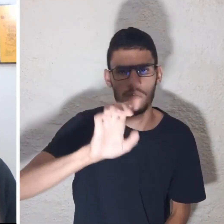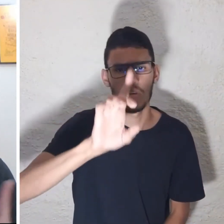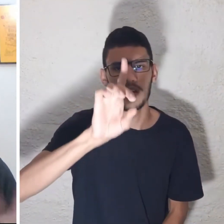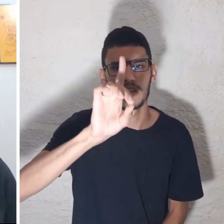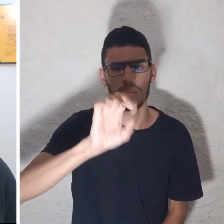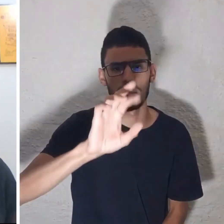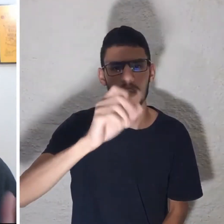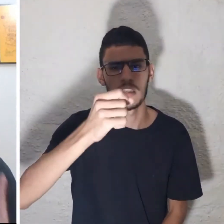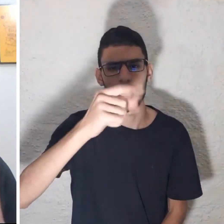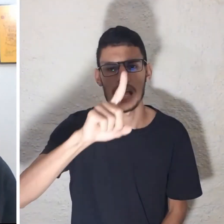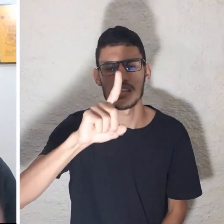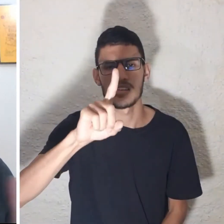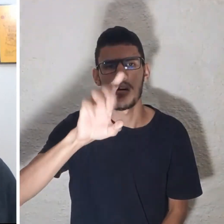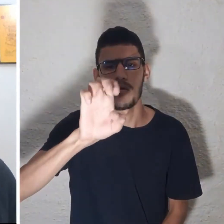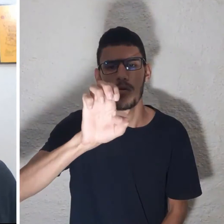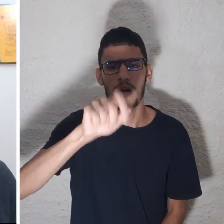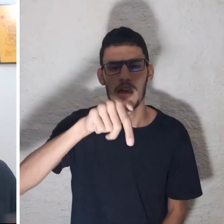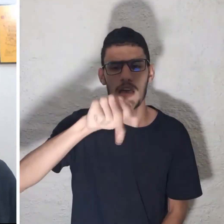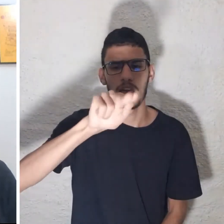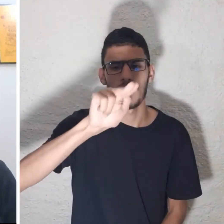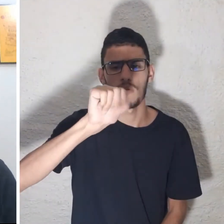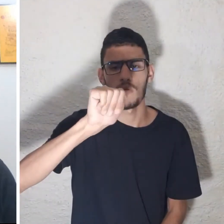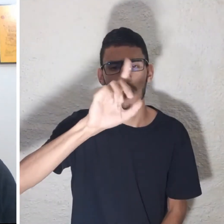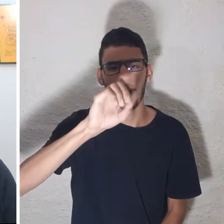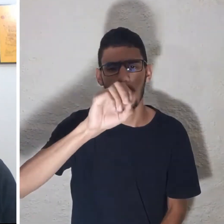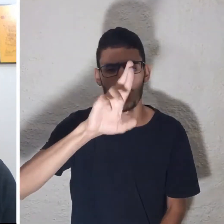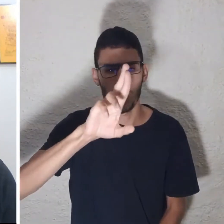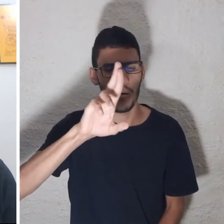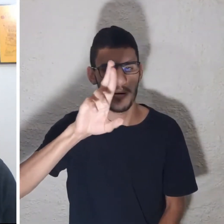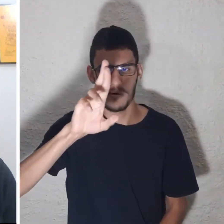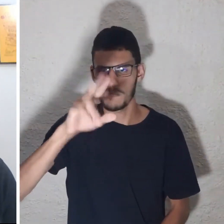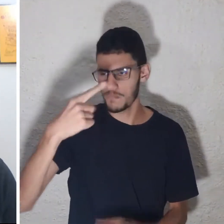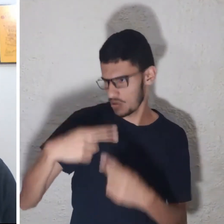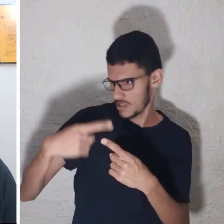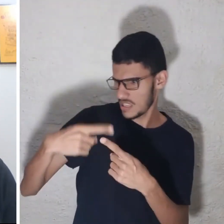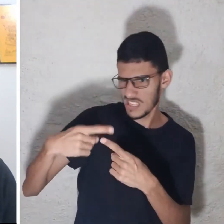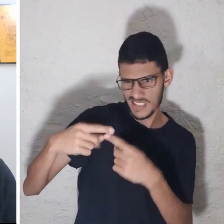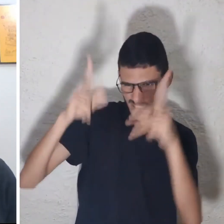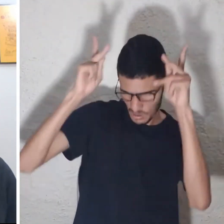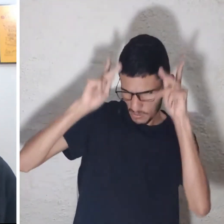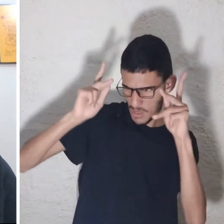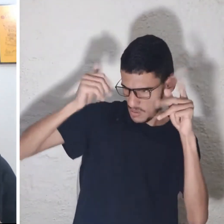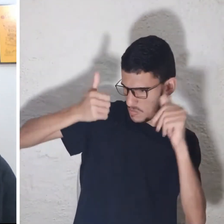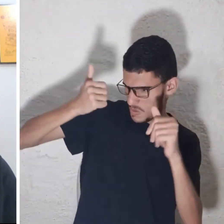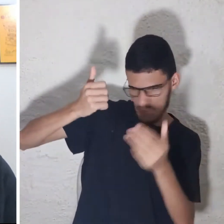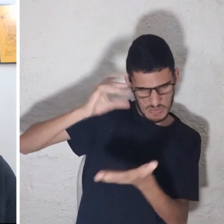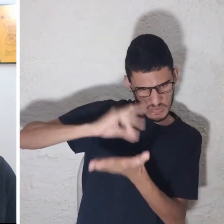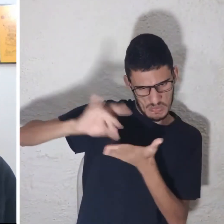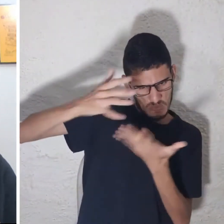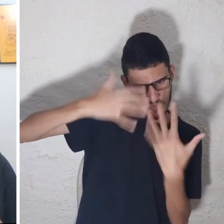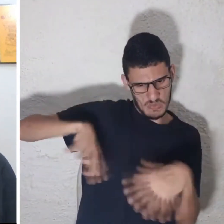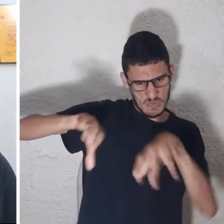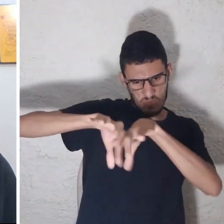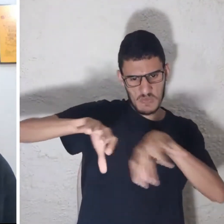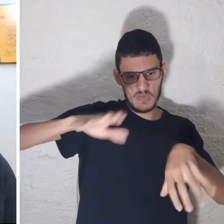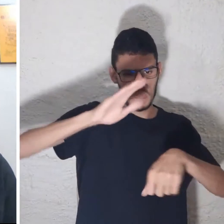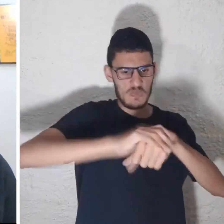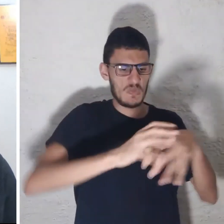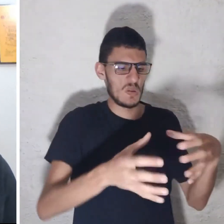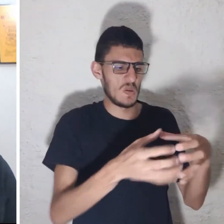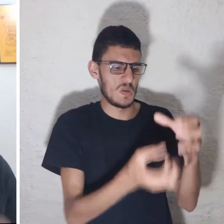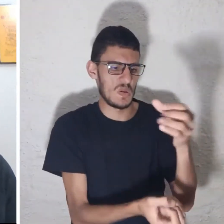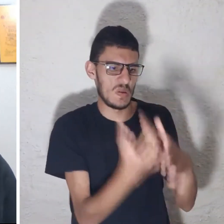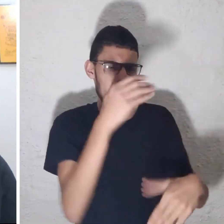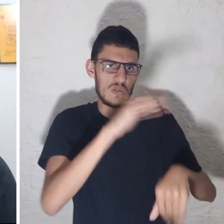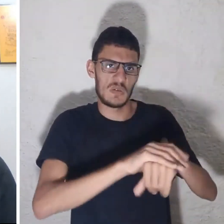Eles estavam revoltados, indignados com as atitudes ali arbitrárias, né, do Dom Pedro, com o autoritarismo dele, se